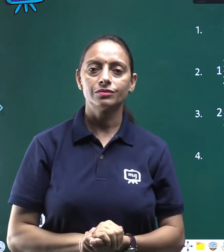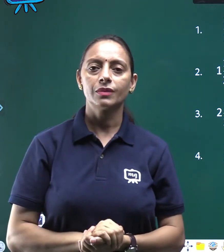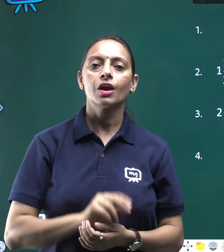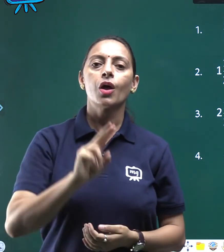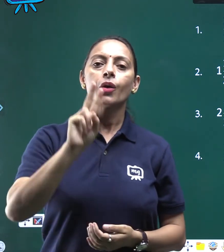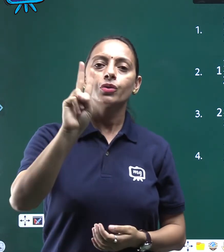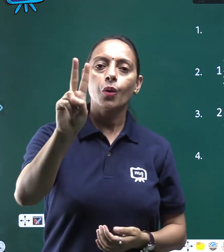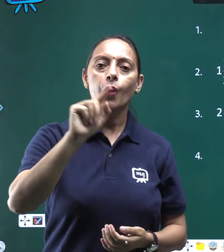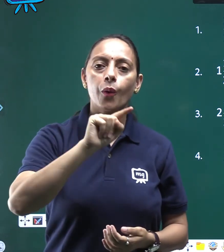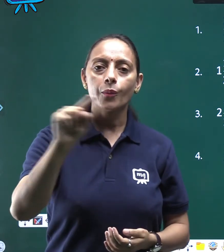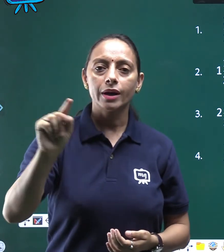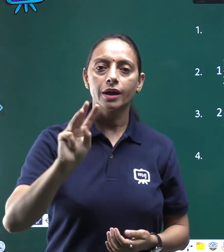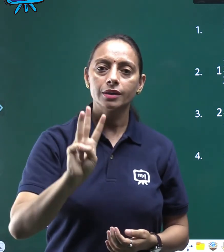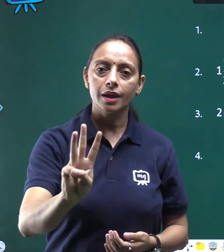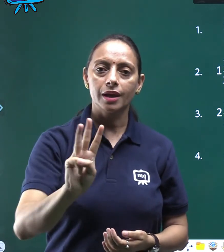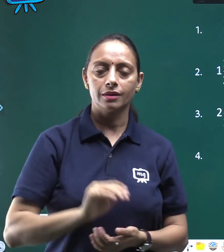2/3,